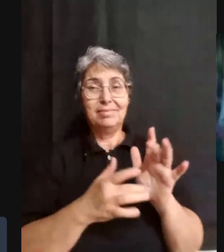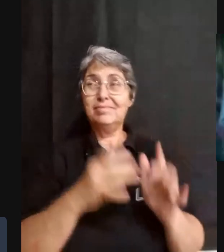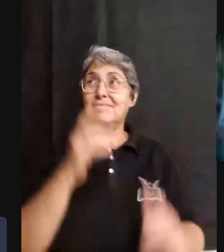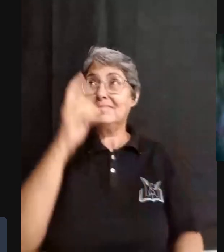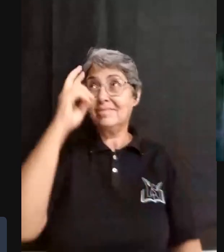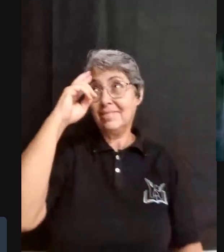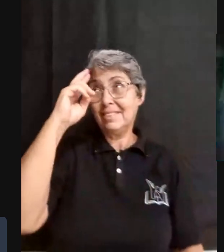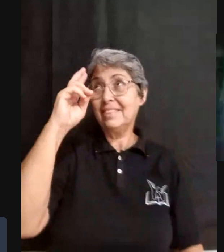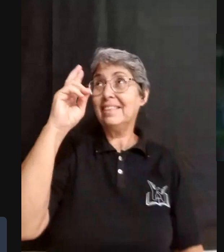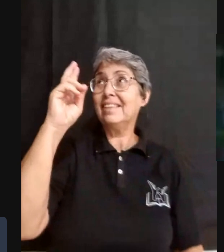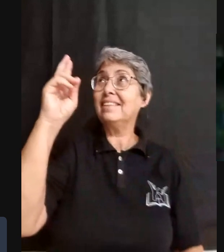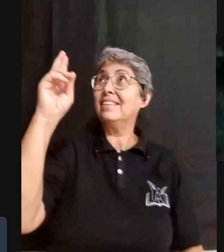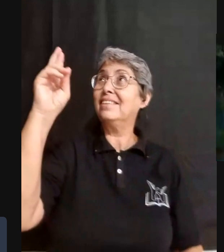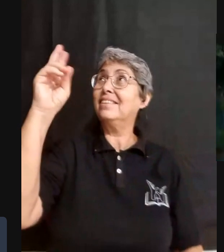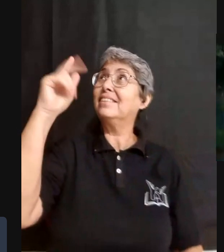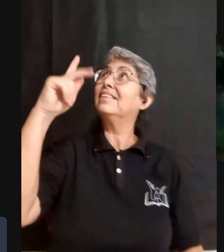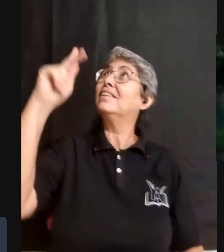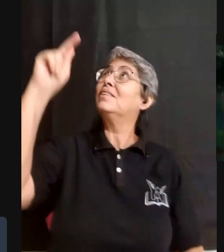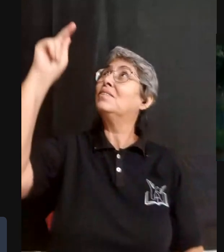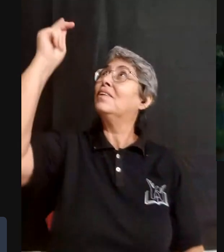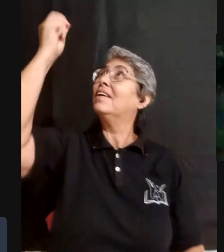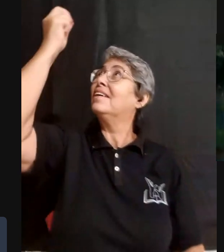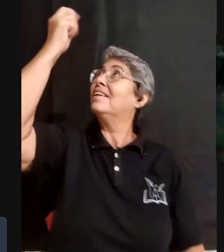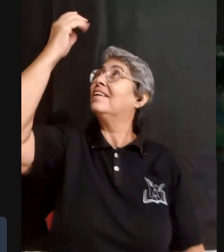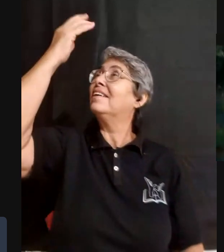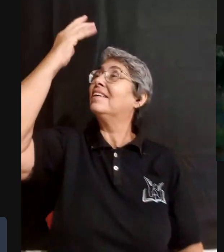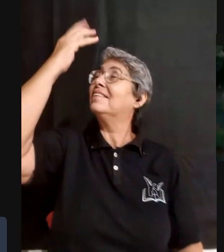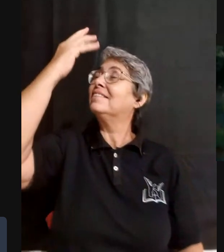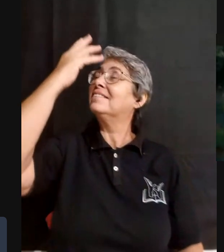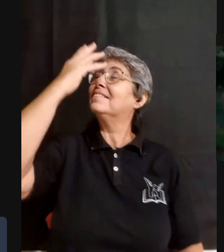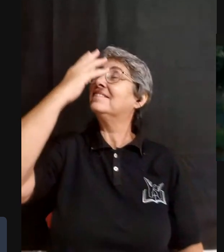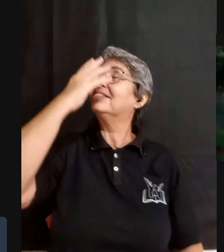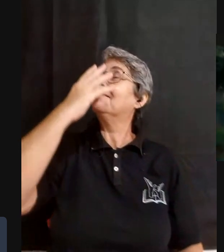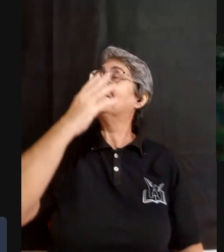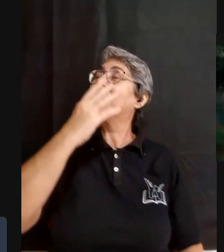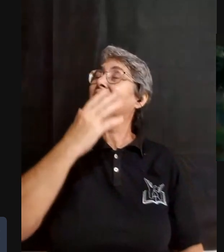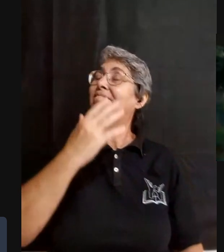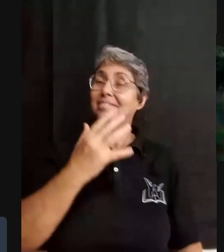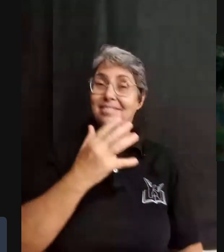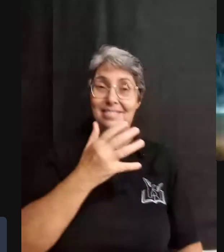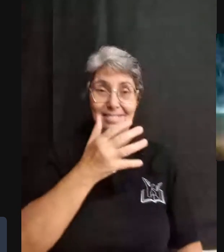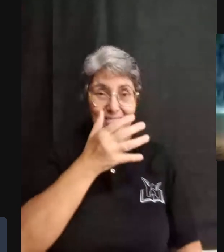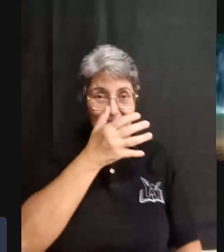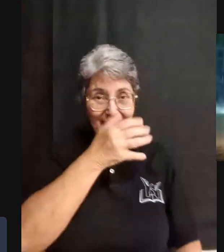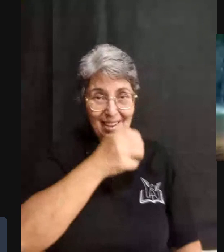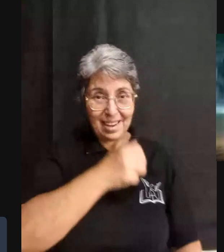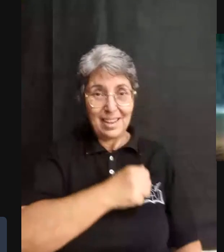sua graça, sim, eu salvo sou,